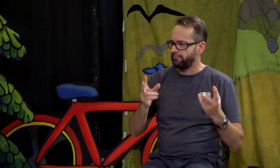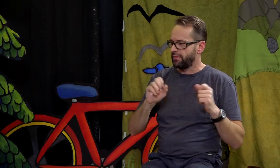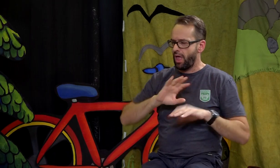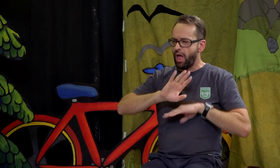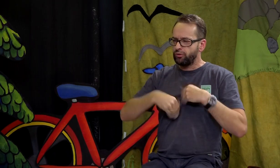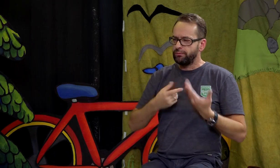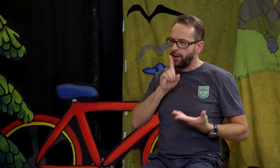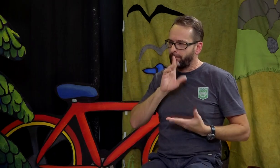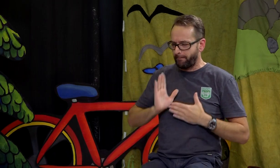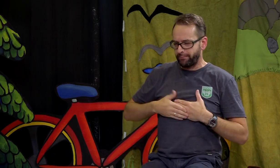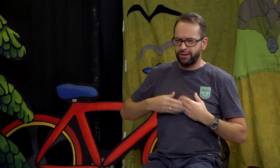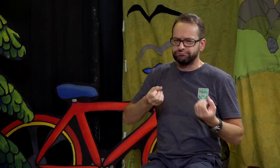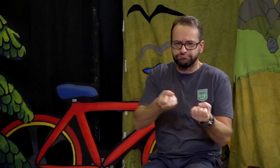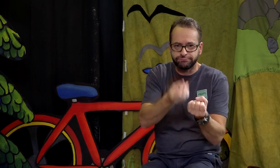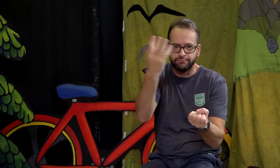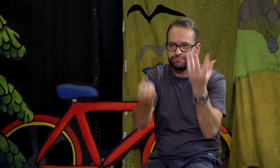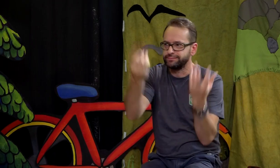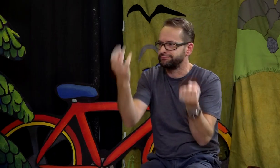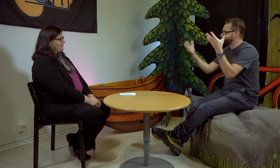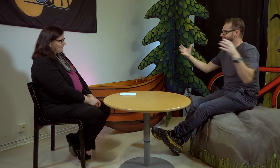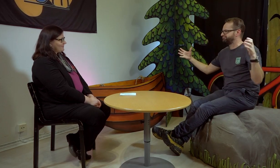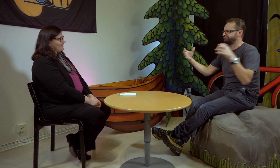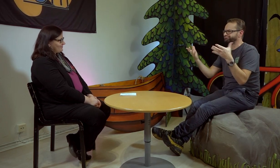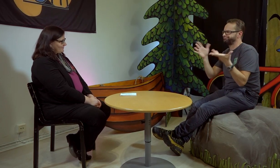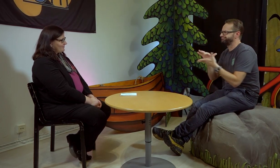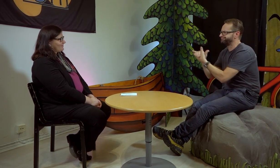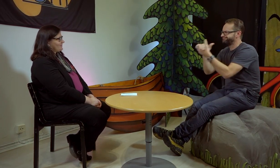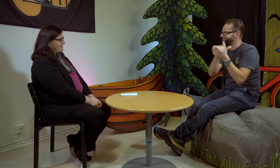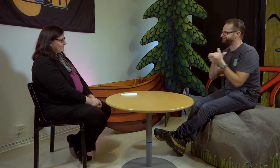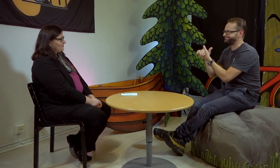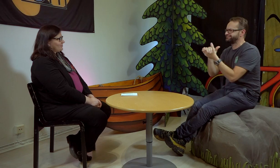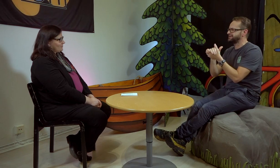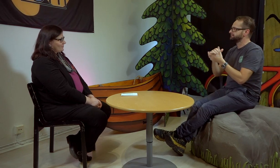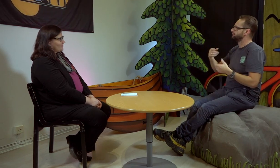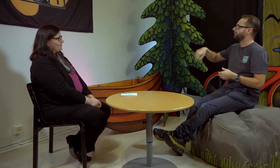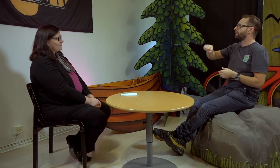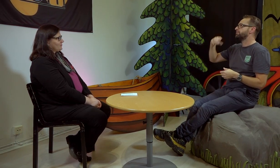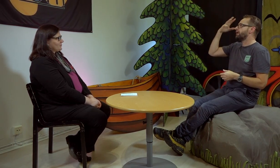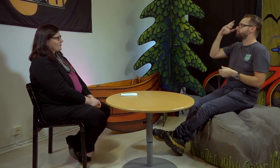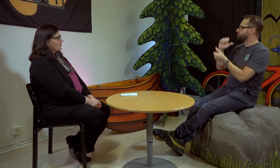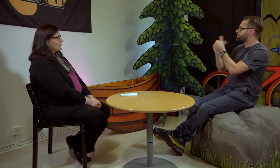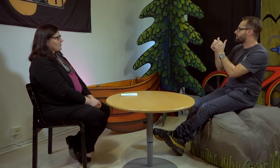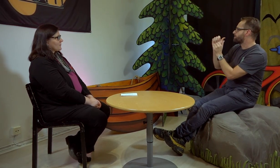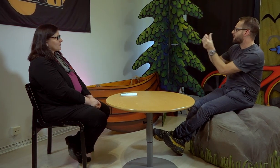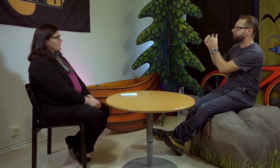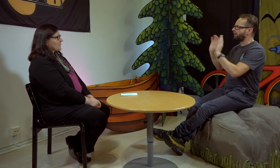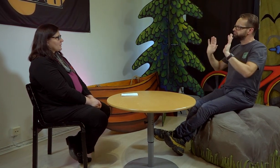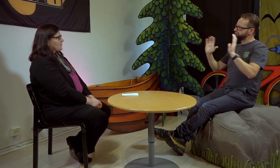niitä sisäiset lahjansa tuomaan esille, luovuuden esille ja toimimaan yhteisen hyväksi. Emmekä